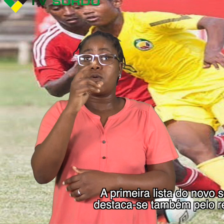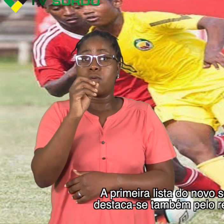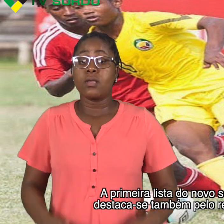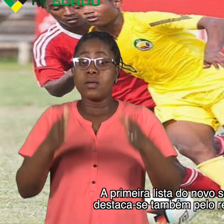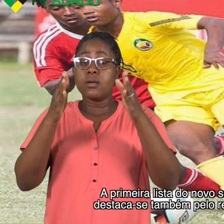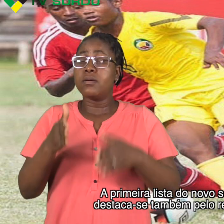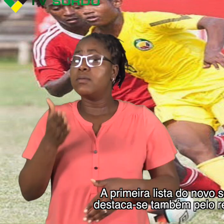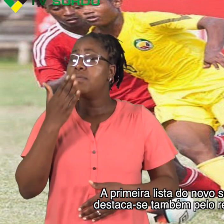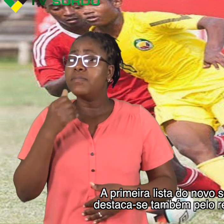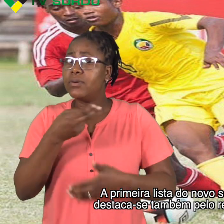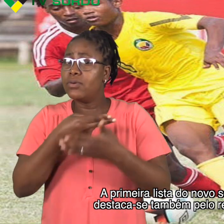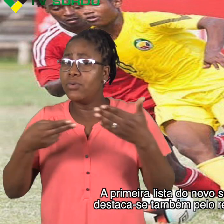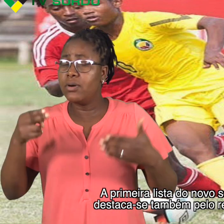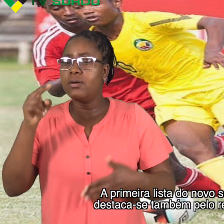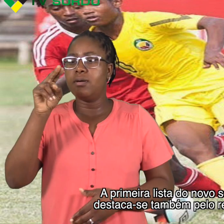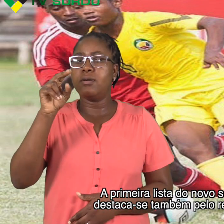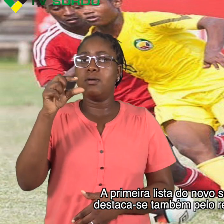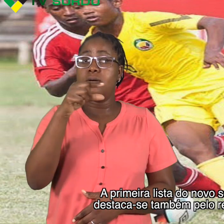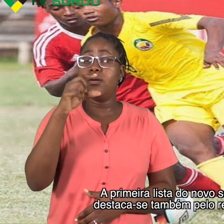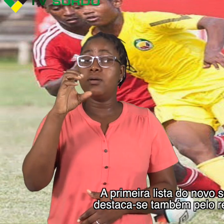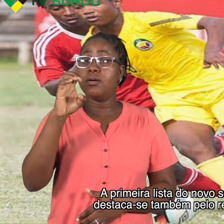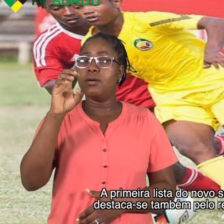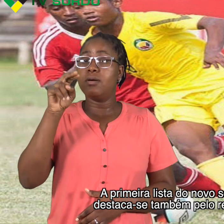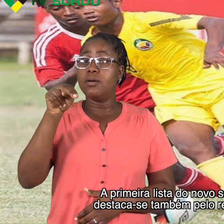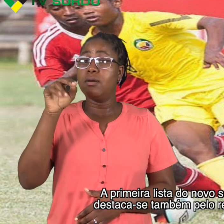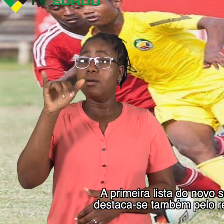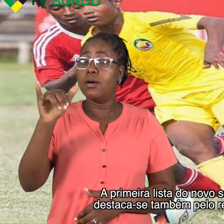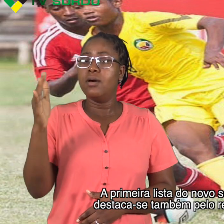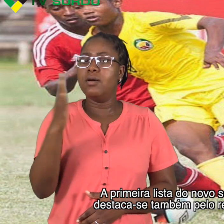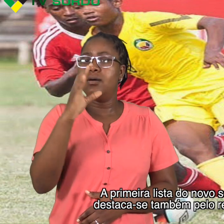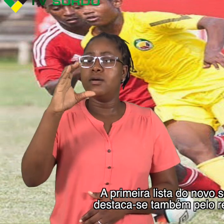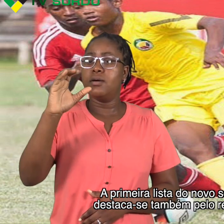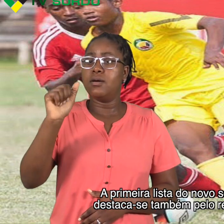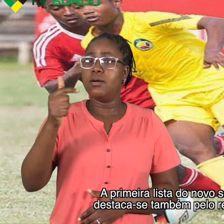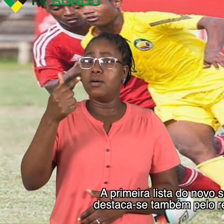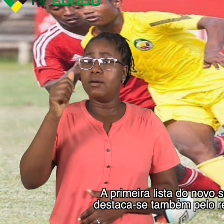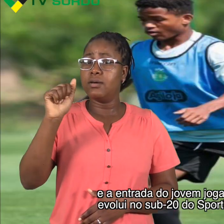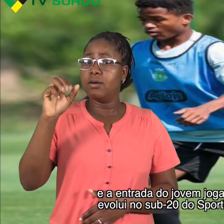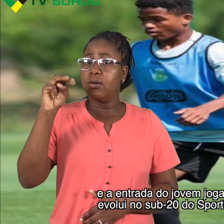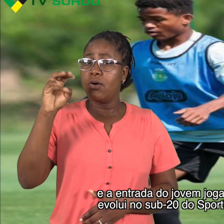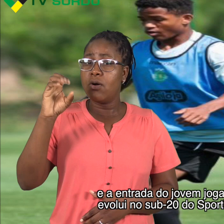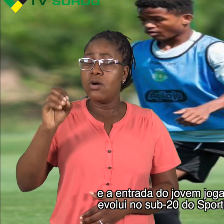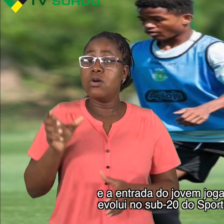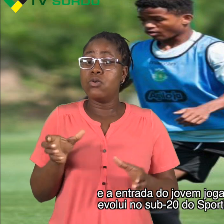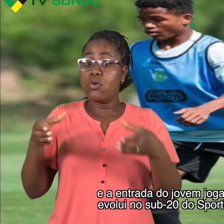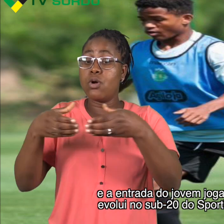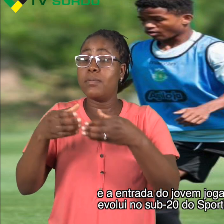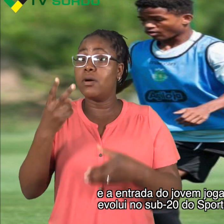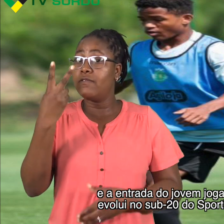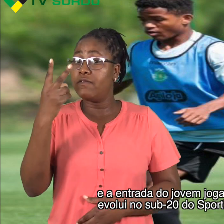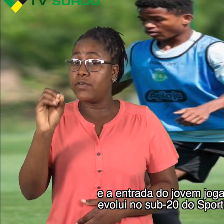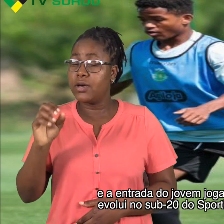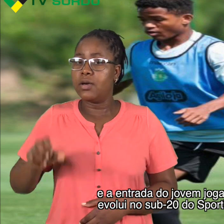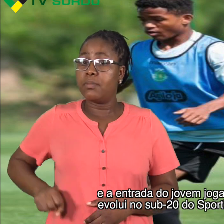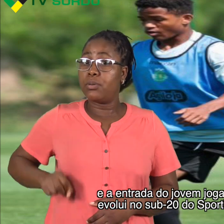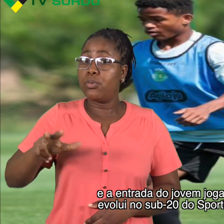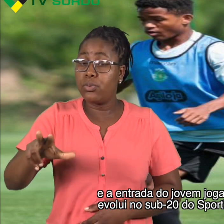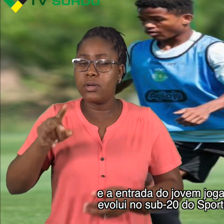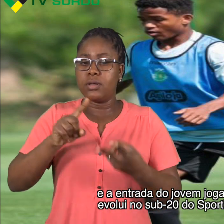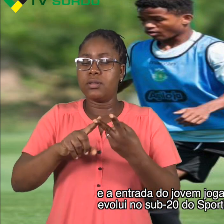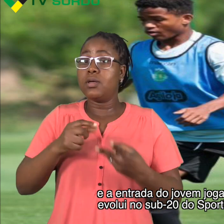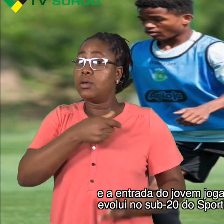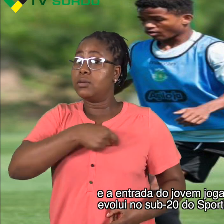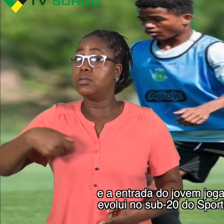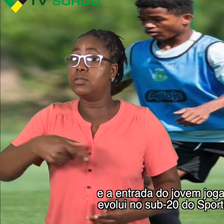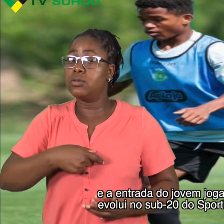primeira lista do novo selecionador nacional destaca-se também pelo regresso de Malembani e a entrada do jovem jogador